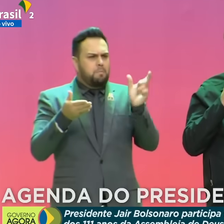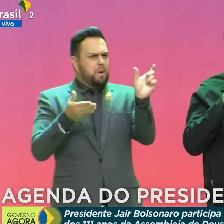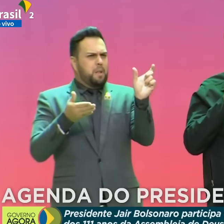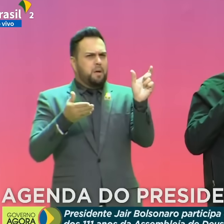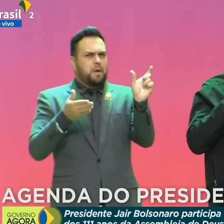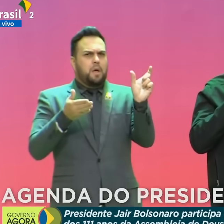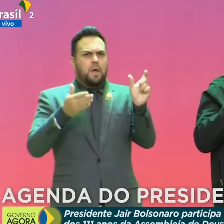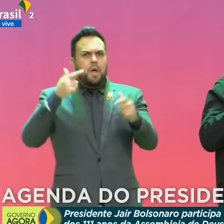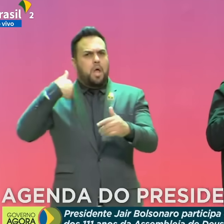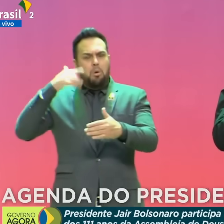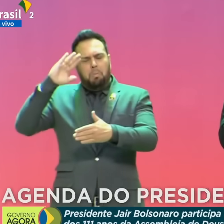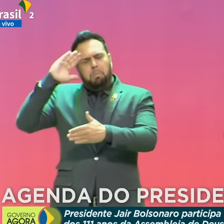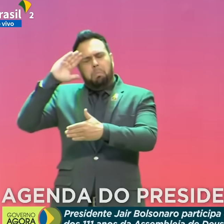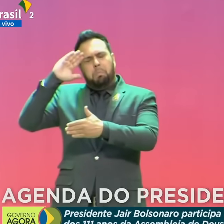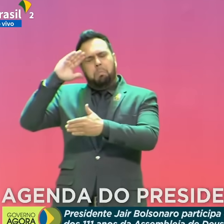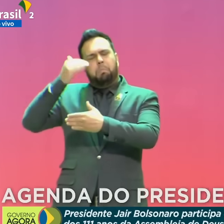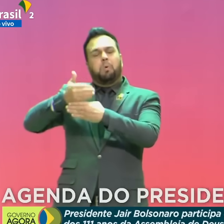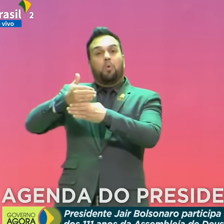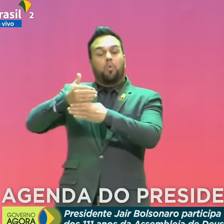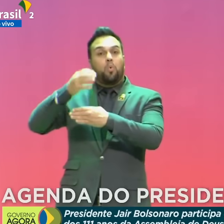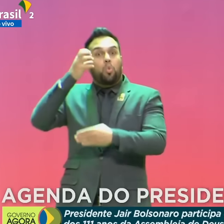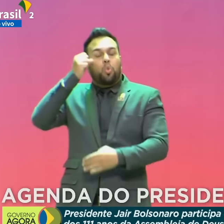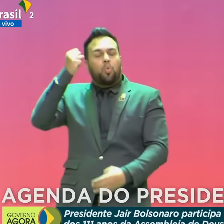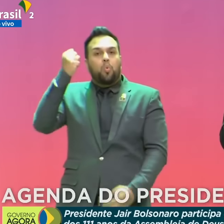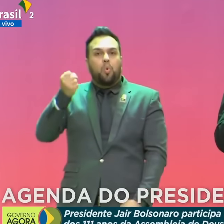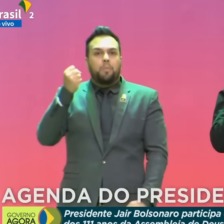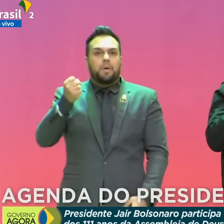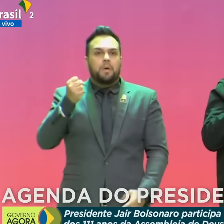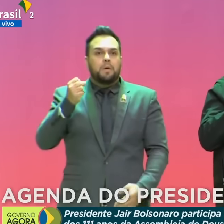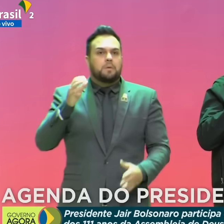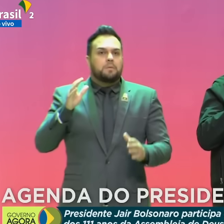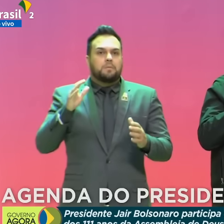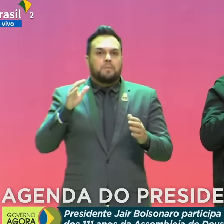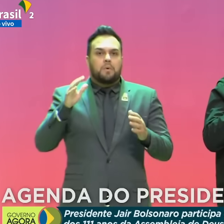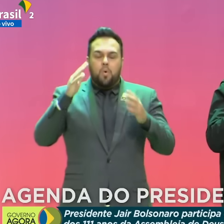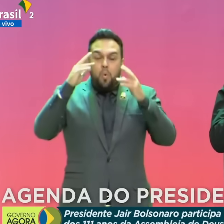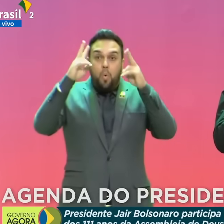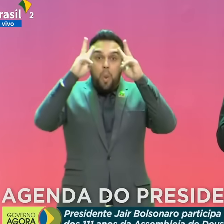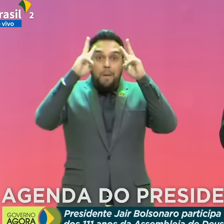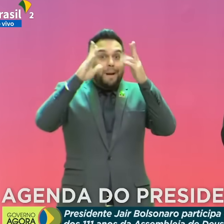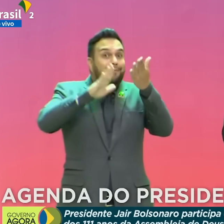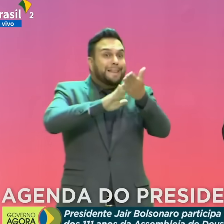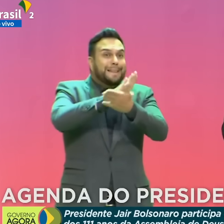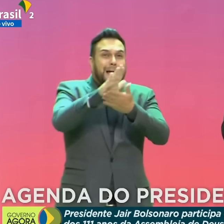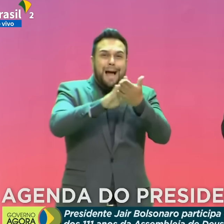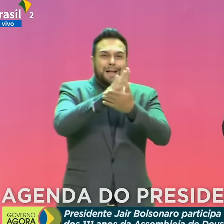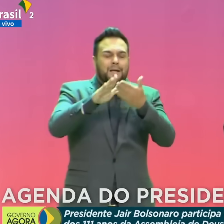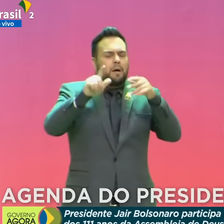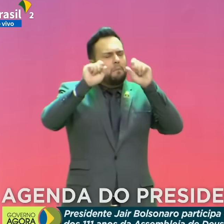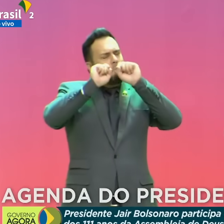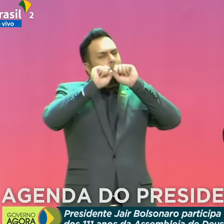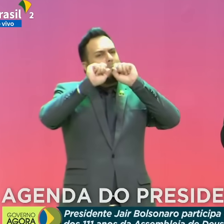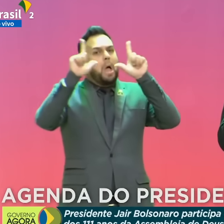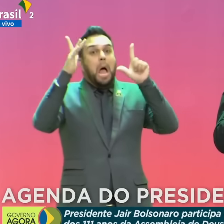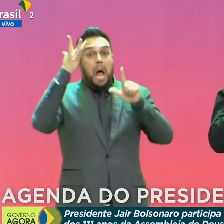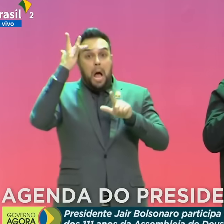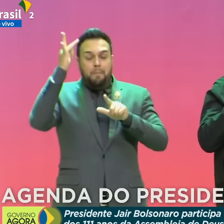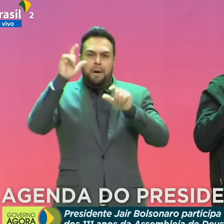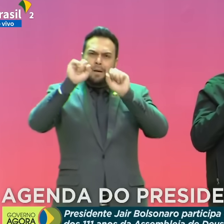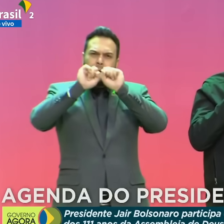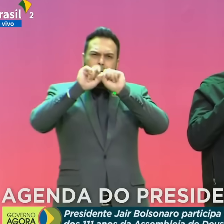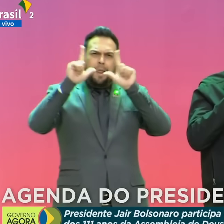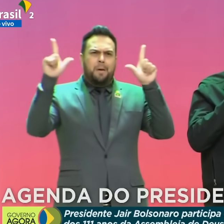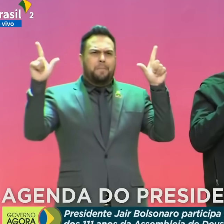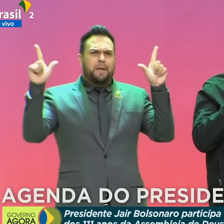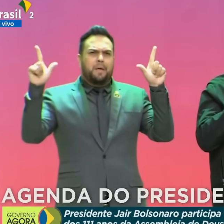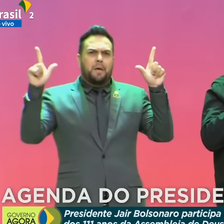E dormi naquele momento. Nada mais, obviamente, lembrava. Acordei no dia seguinte,